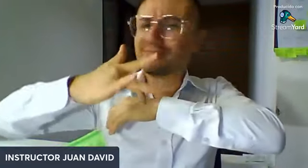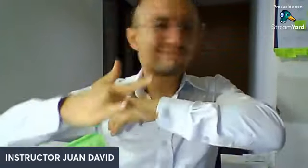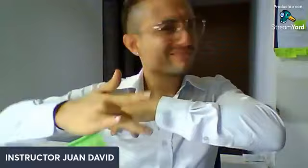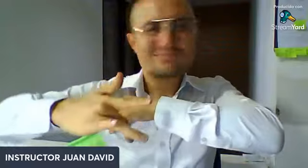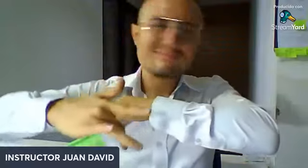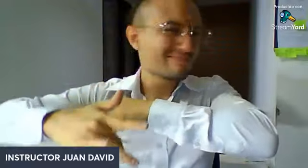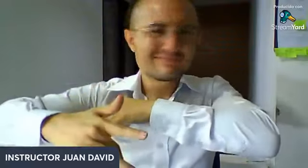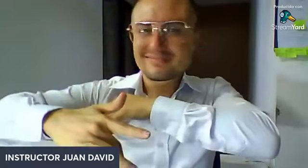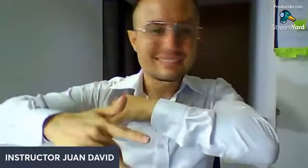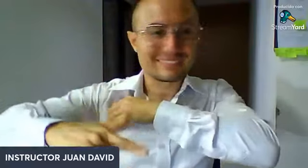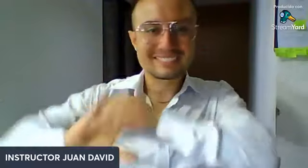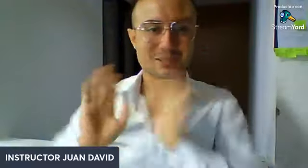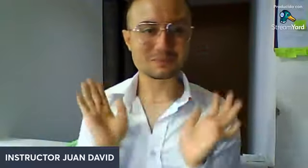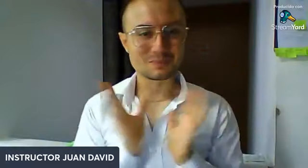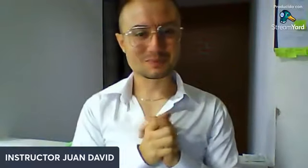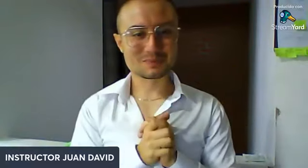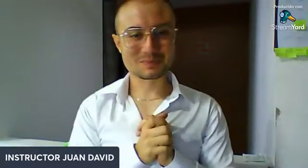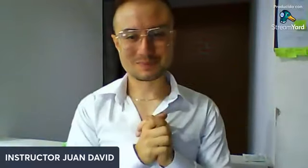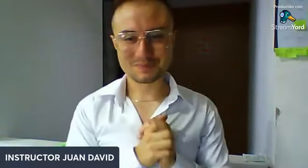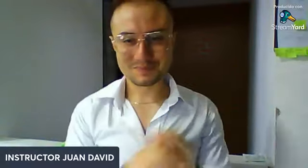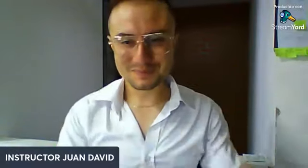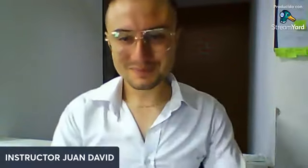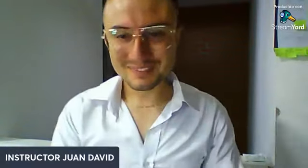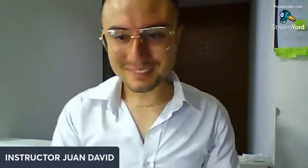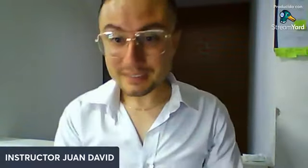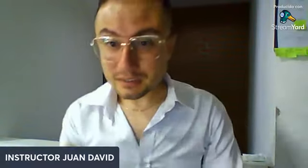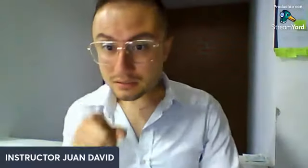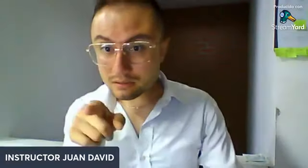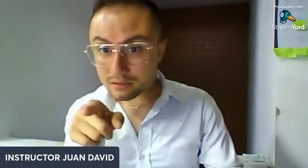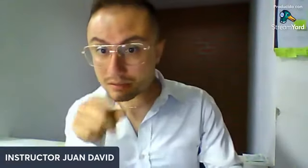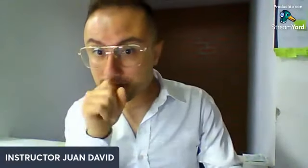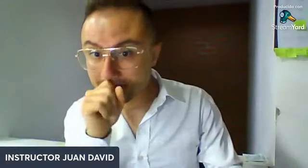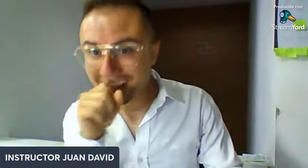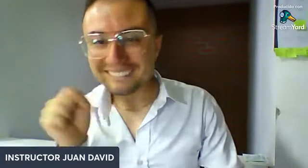Y comenzamos primero con esta escena, ¿sí?